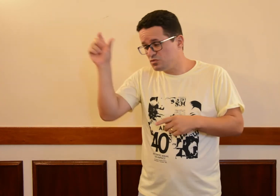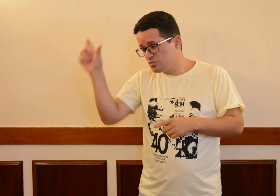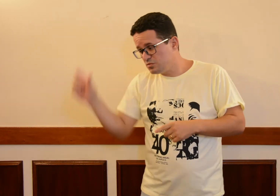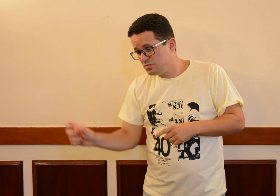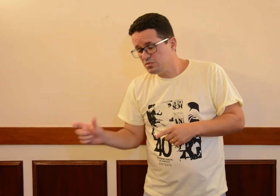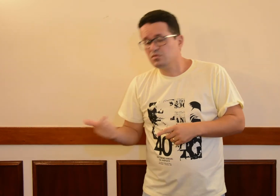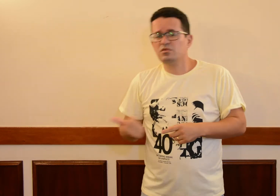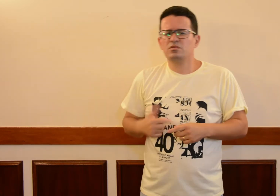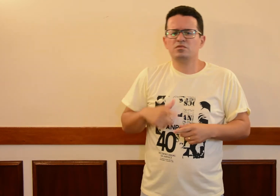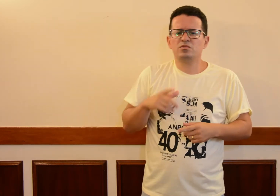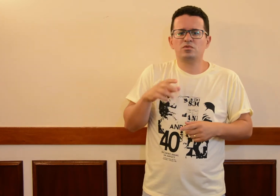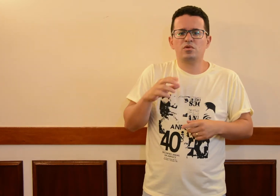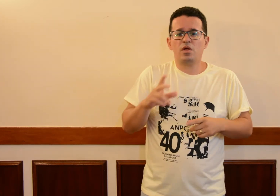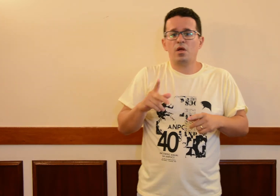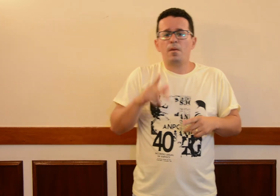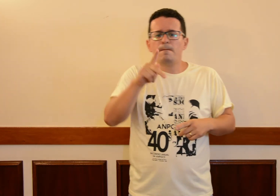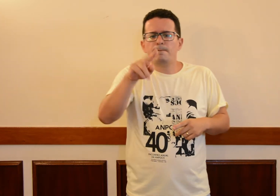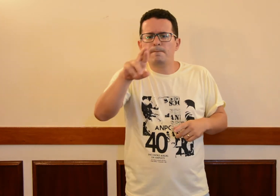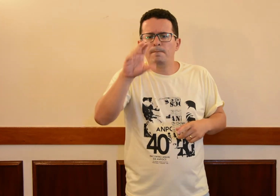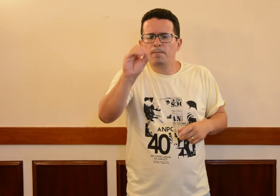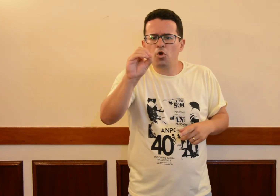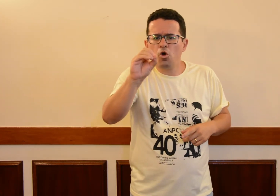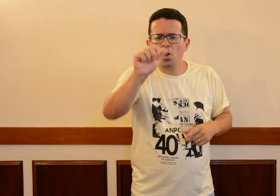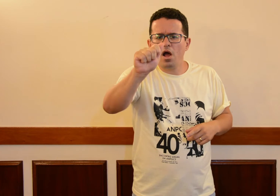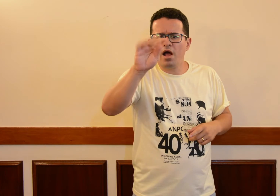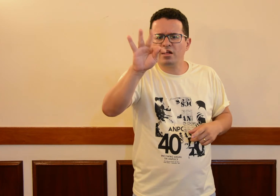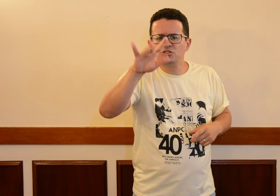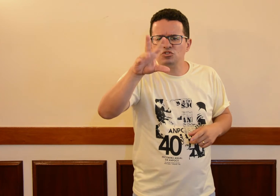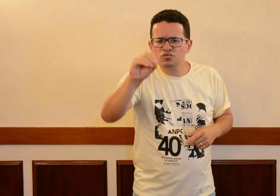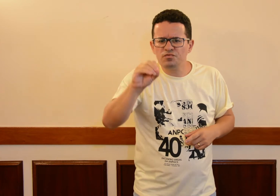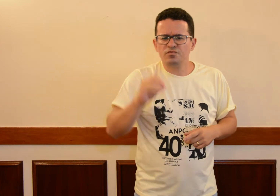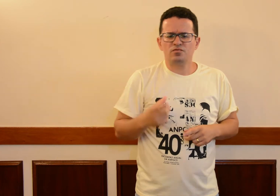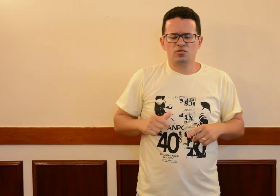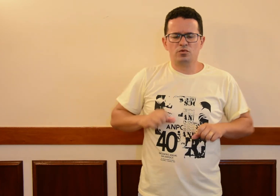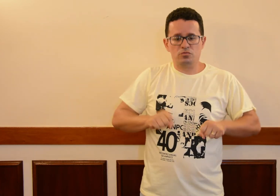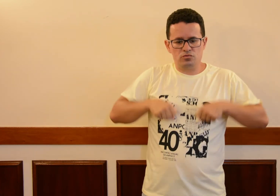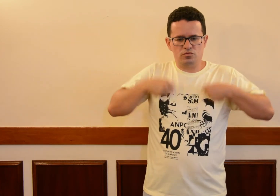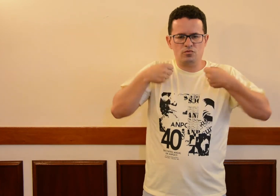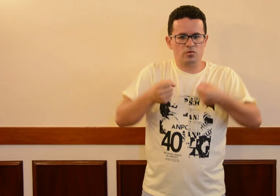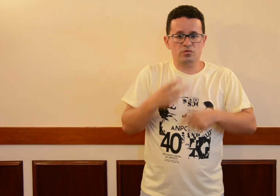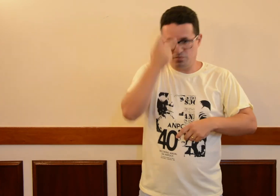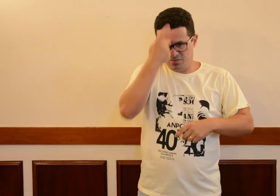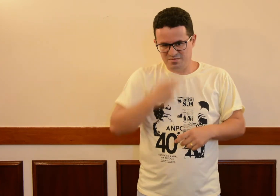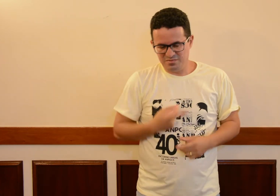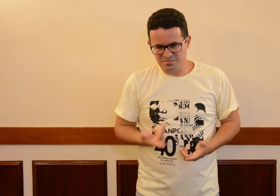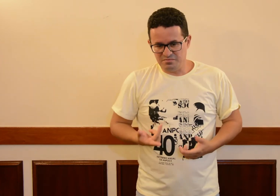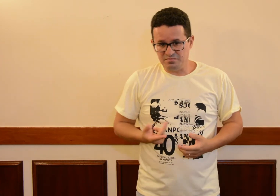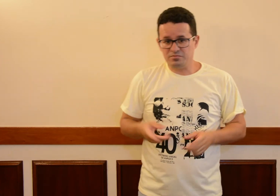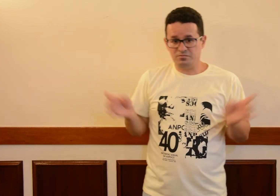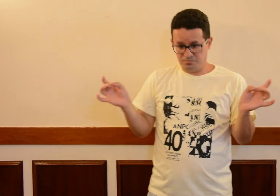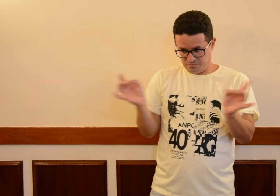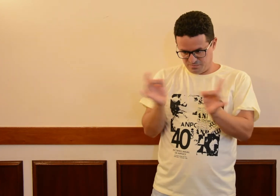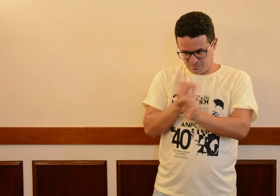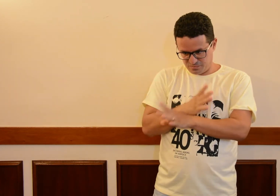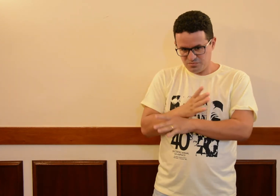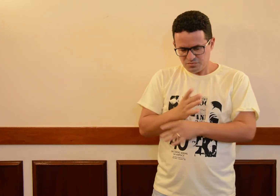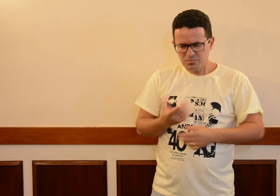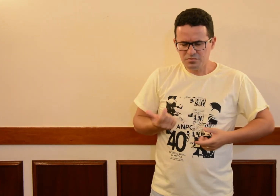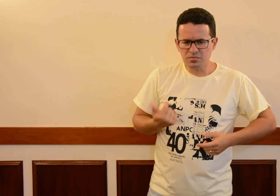de proatividade para solicitar novas tarefas. Ao acabar, na palavra de um colega,